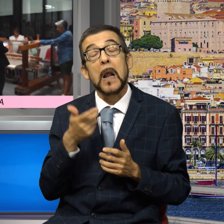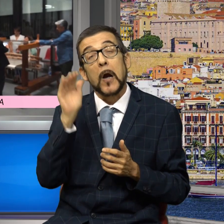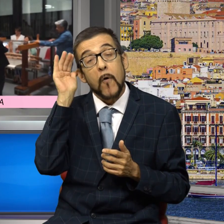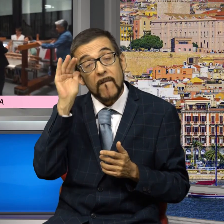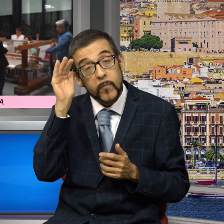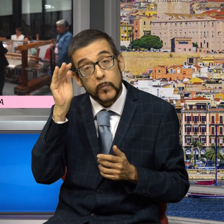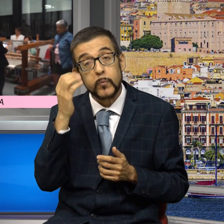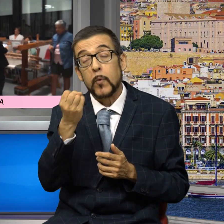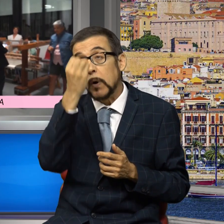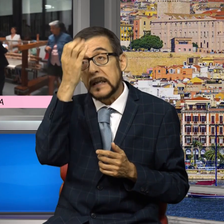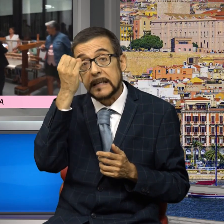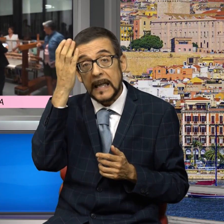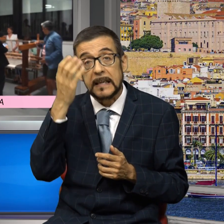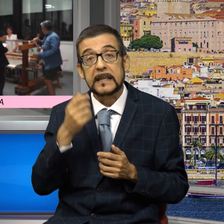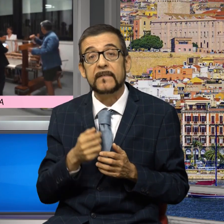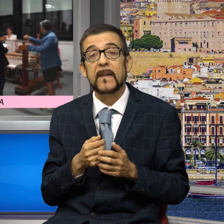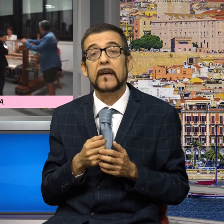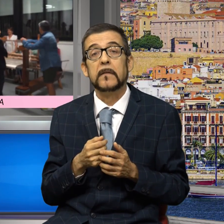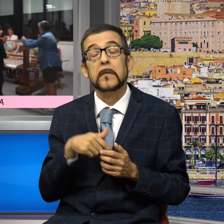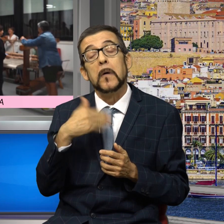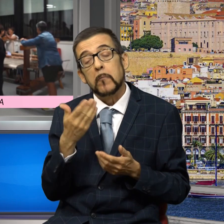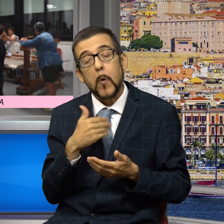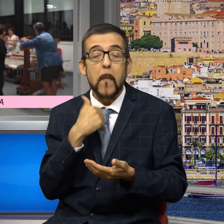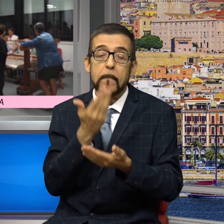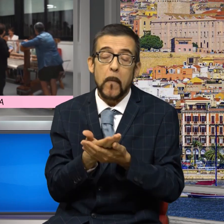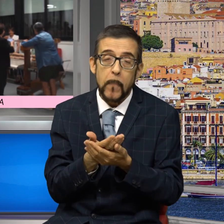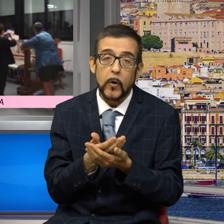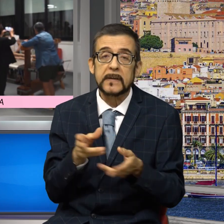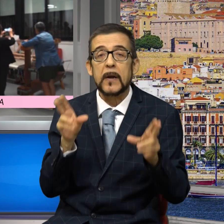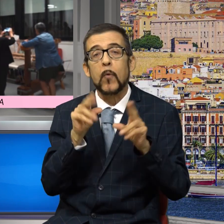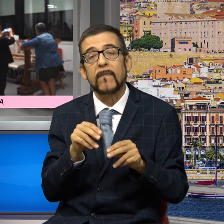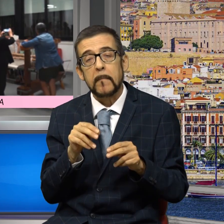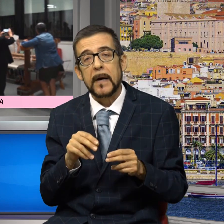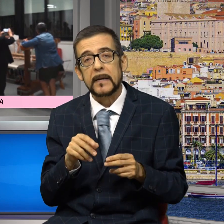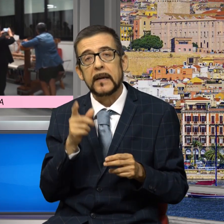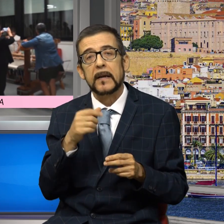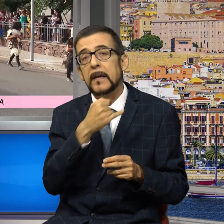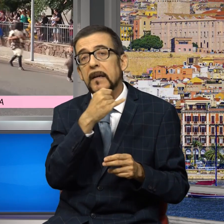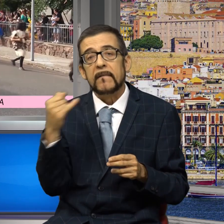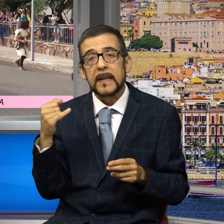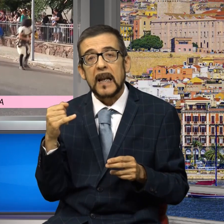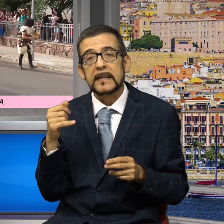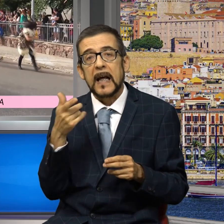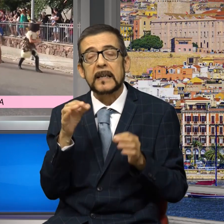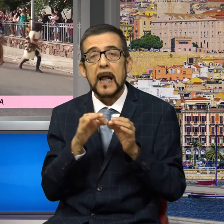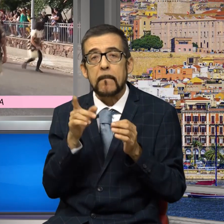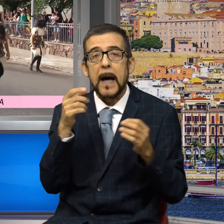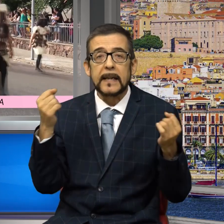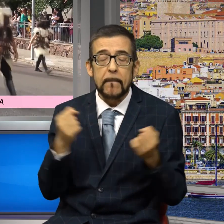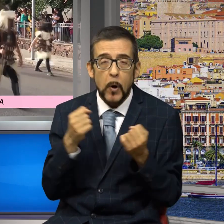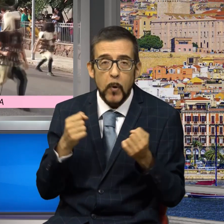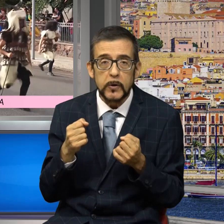come queste possano essere riproposte perché sono veramente finalizzate da una parte alla promozione e alla